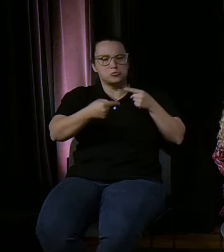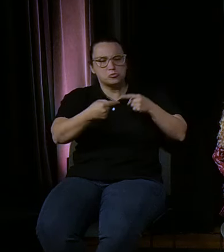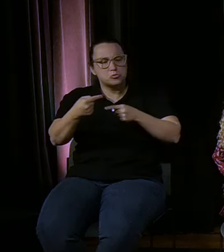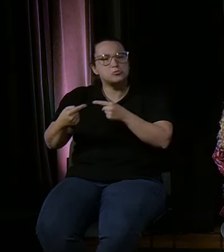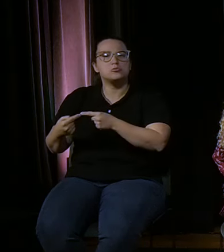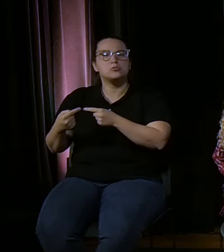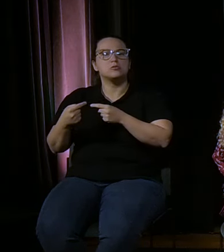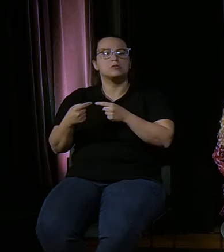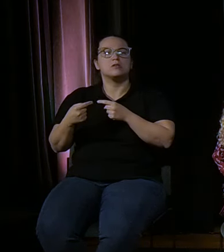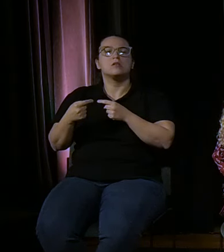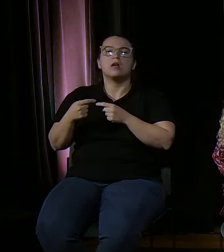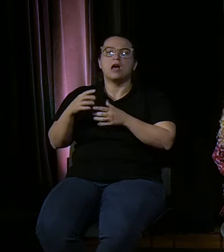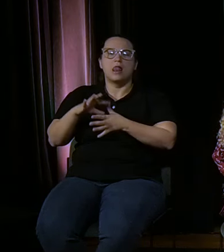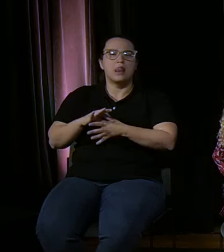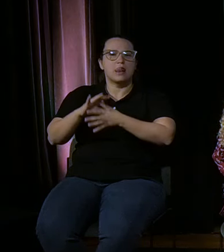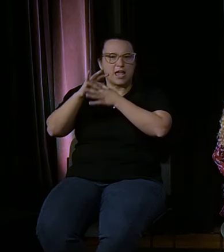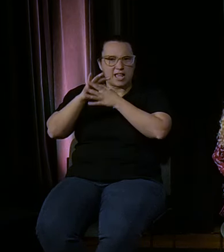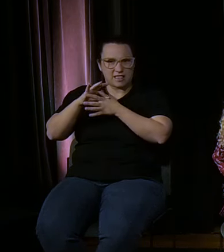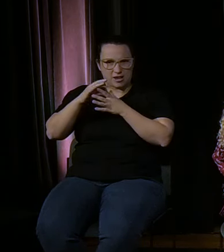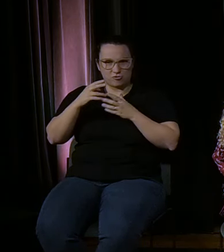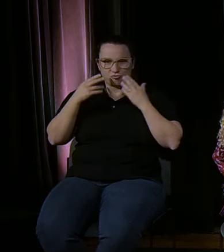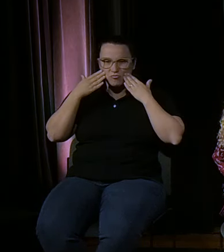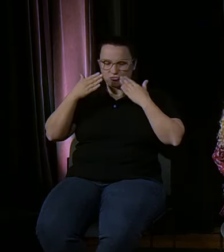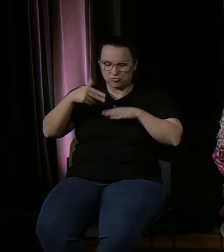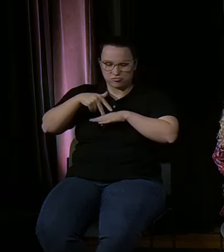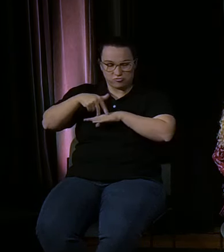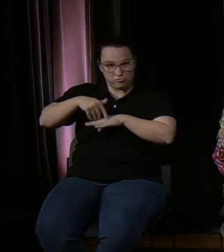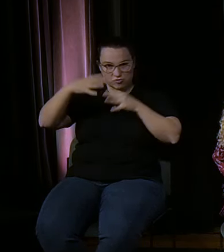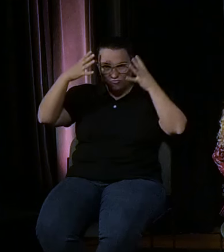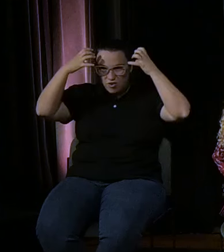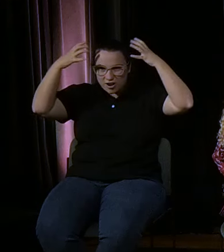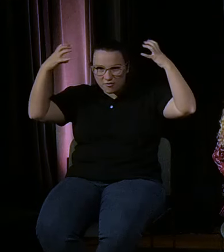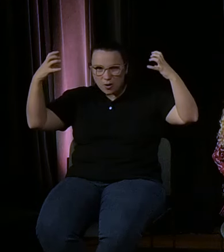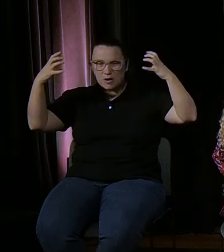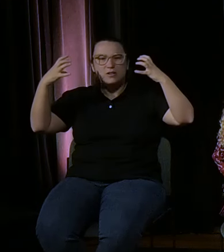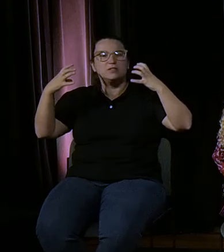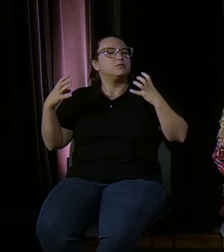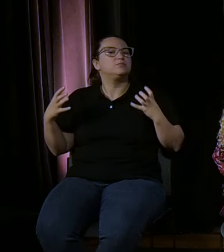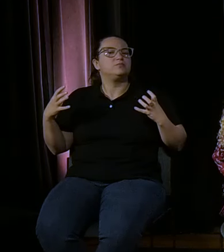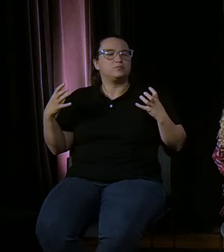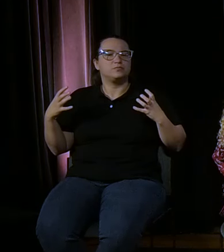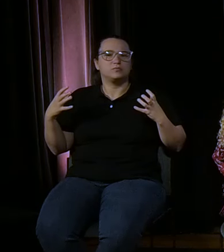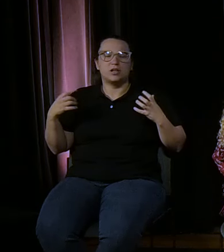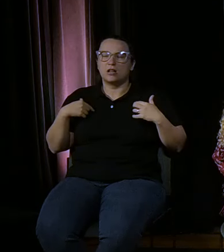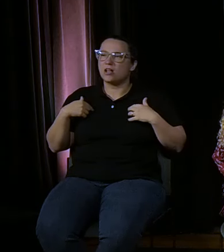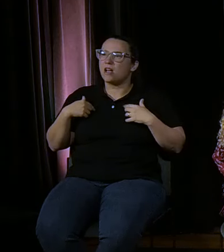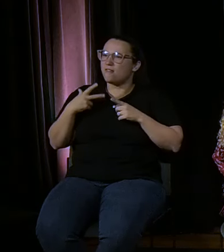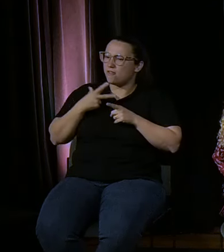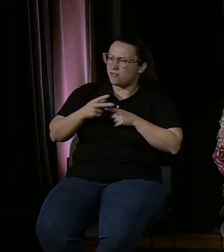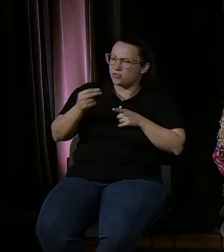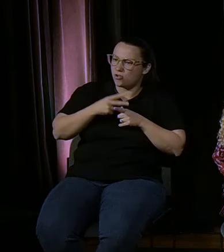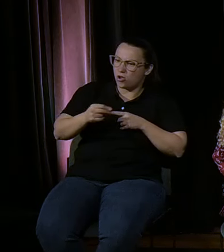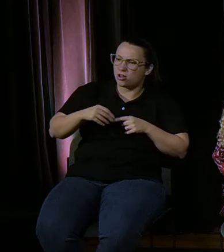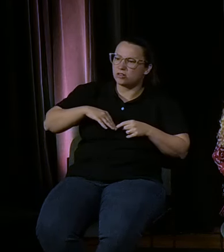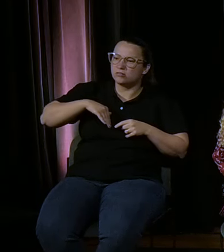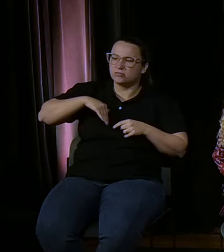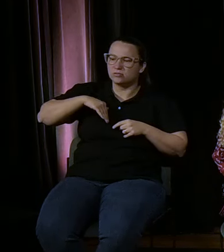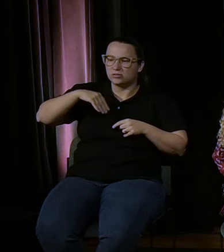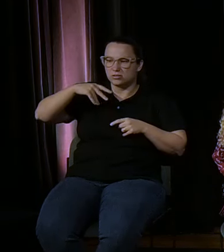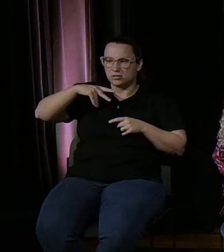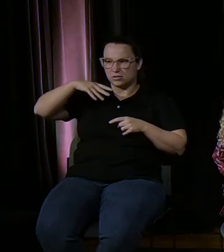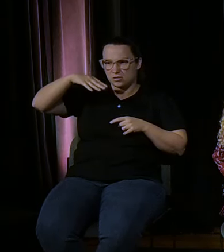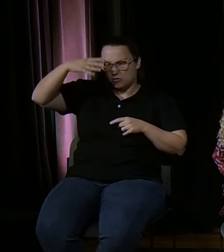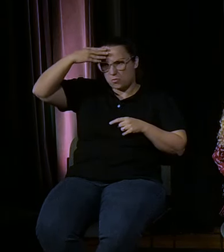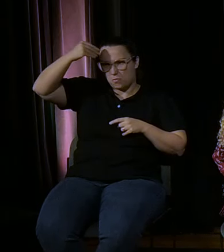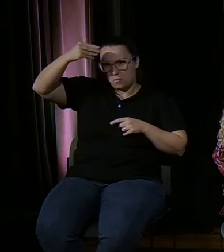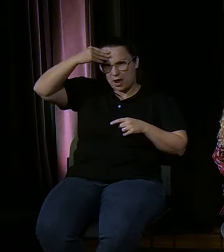tudo. Um grande líder de Black Power, que já não mais tem saco para as vitórias do Pelé, vem